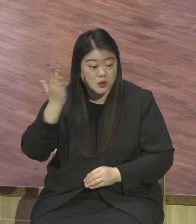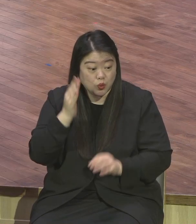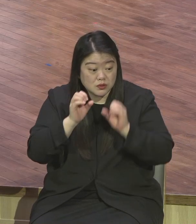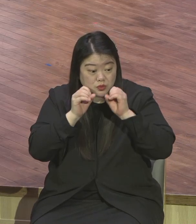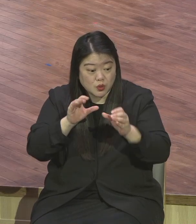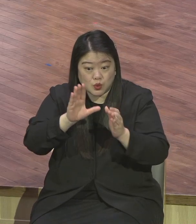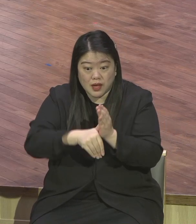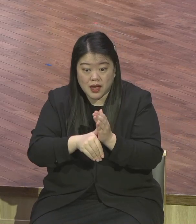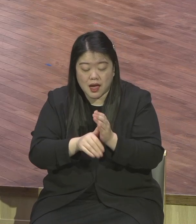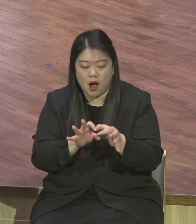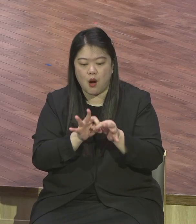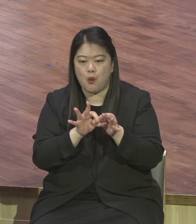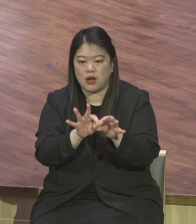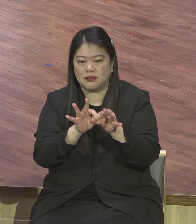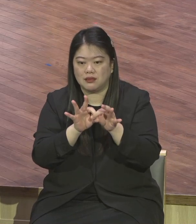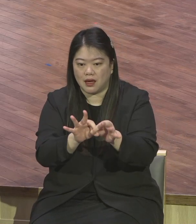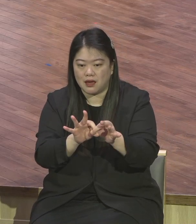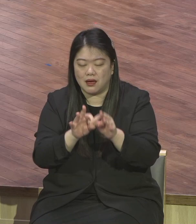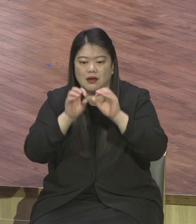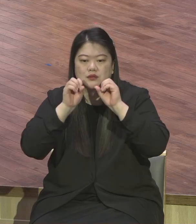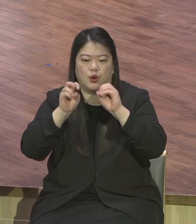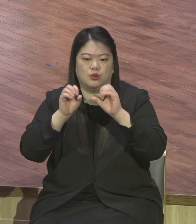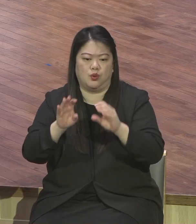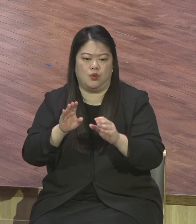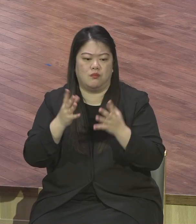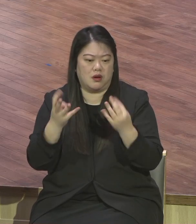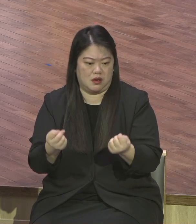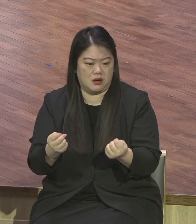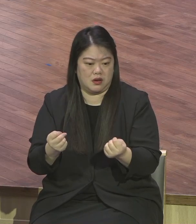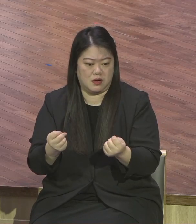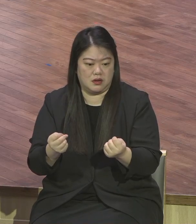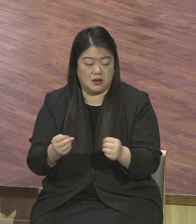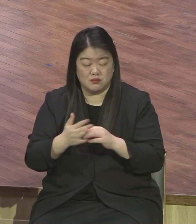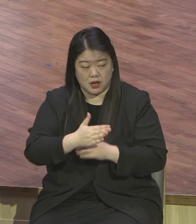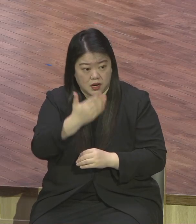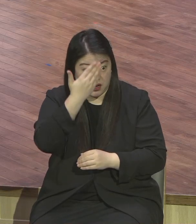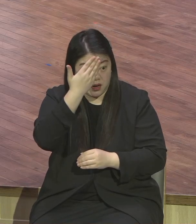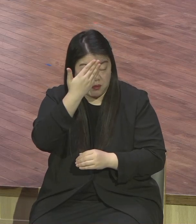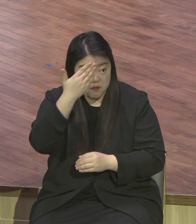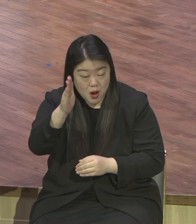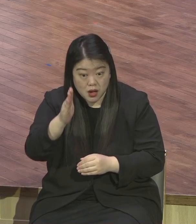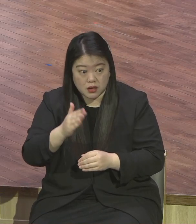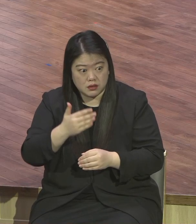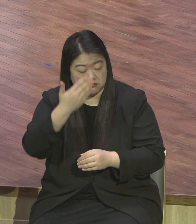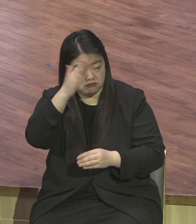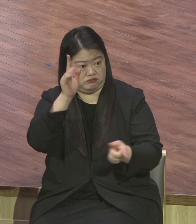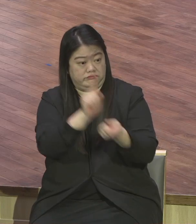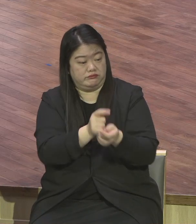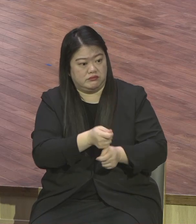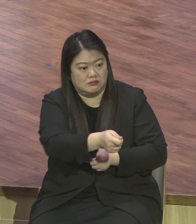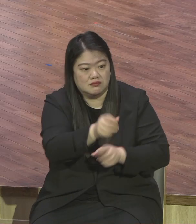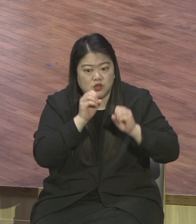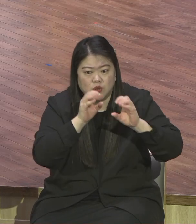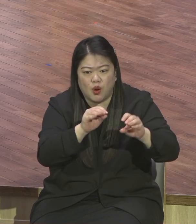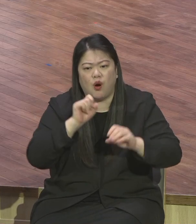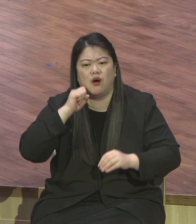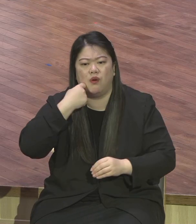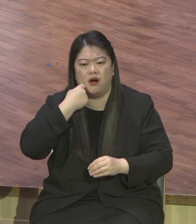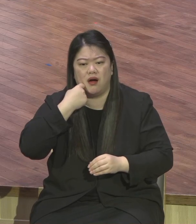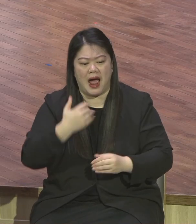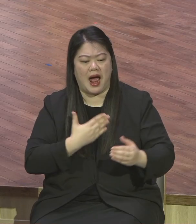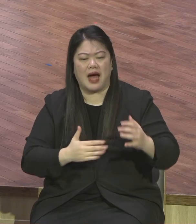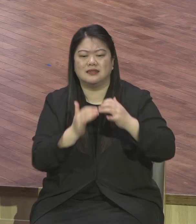관계 전도. 영혼을 살려야 하는 시대인데 이 부분에서 우리가 마이너스가 된다. 마지막으로